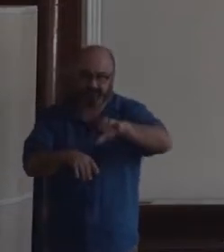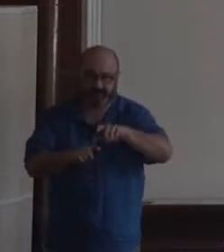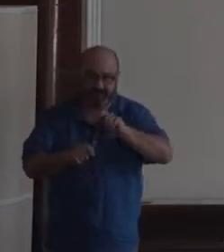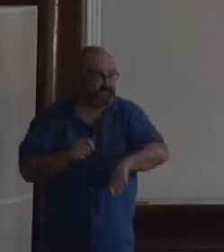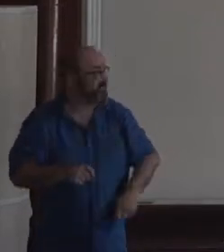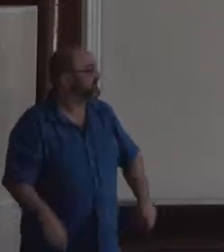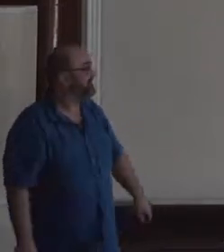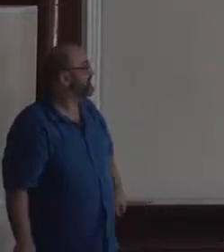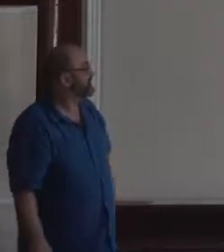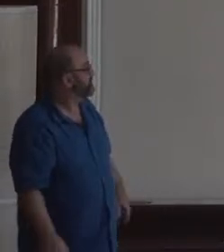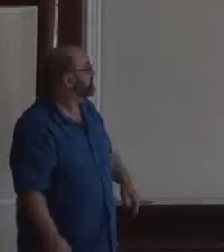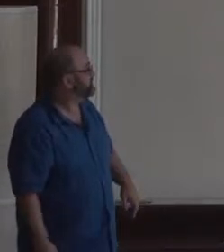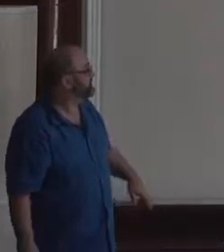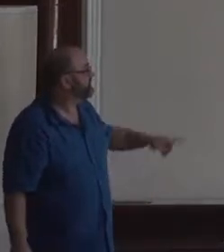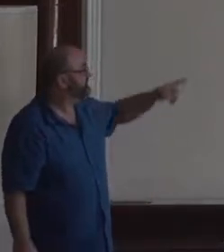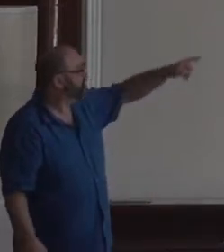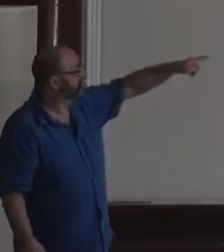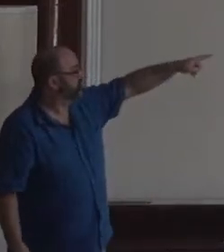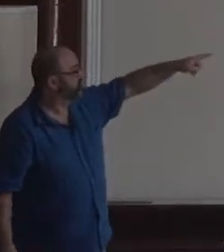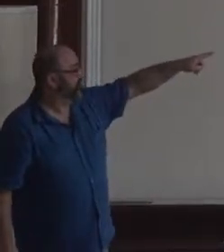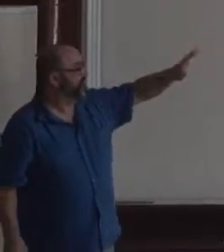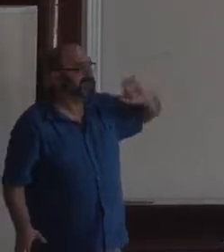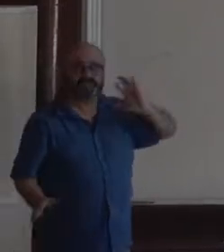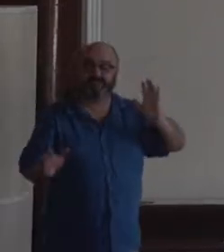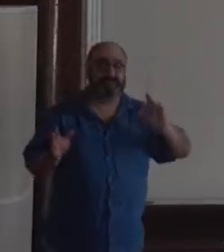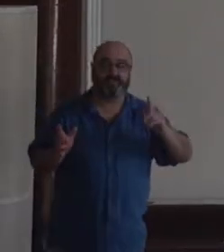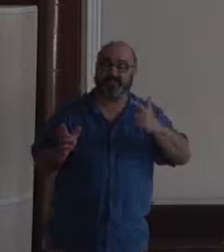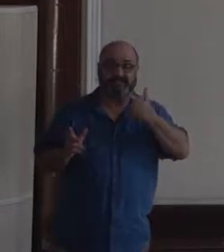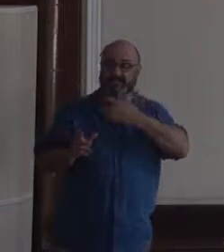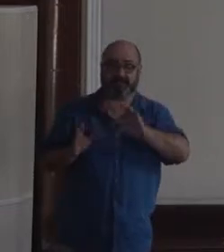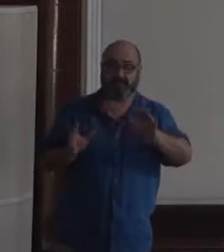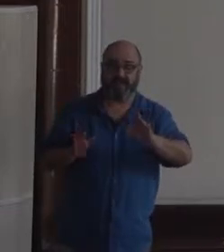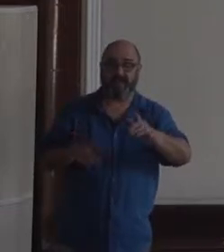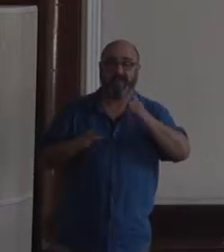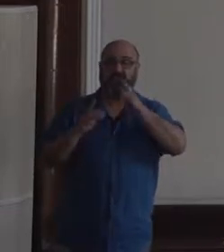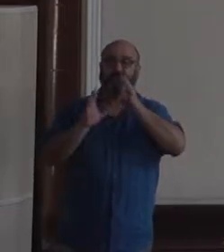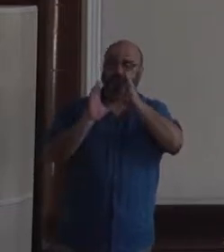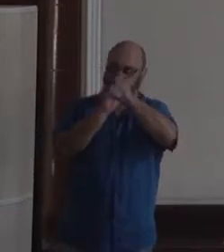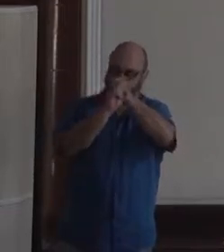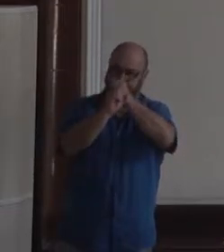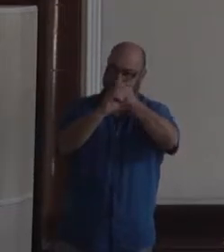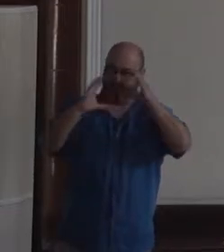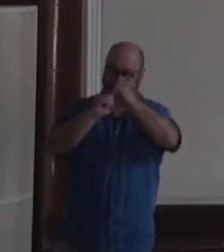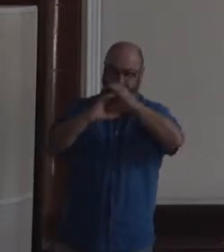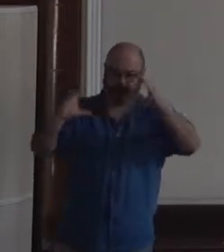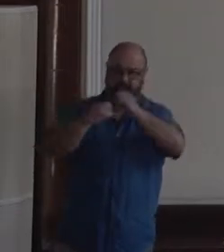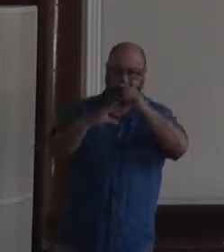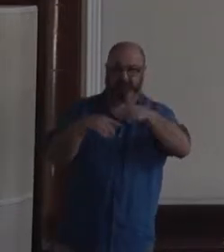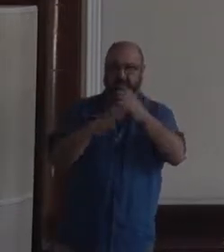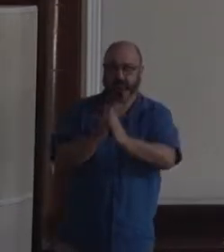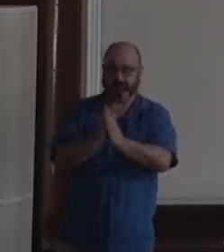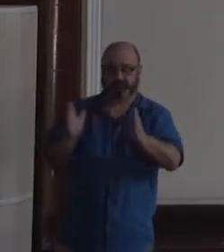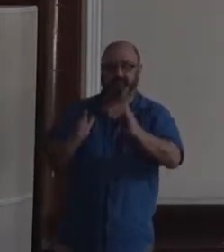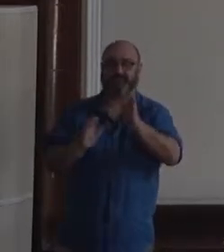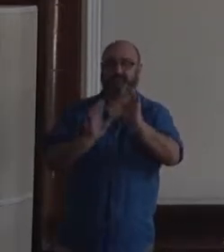Donc ici, si on ne spécifie pas, donc la valeur par défaut, c'est ce qu'il appelle un scope, qui est fonction.